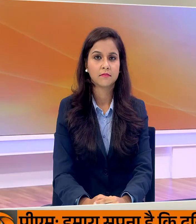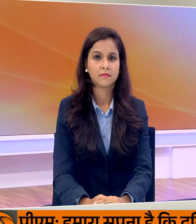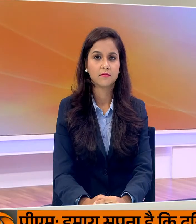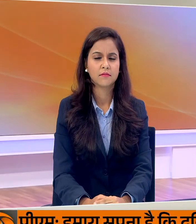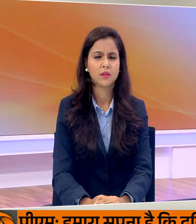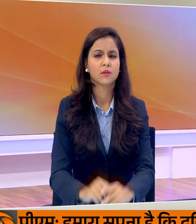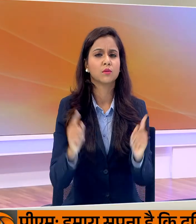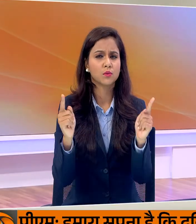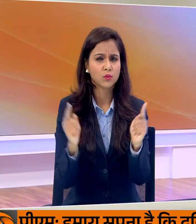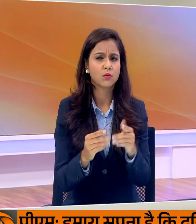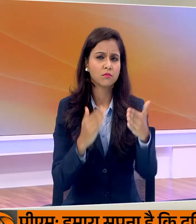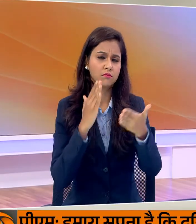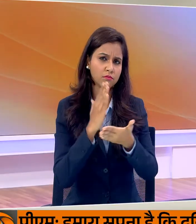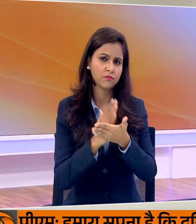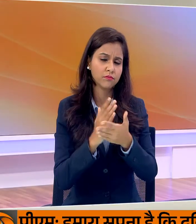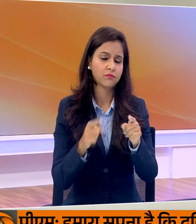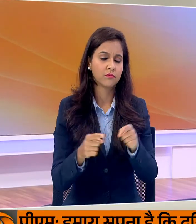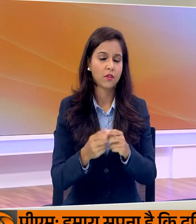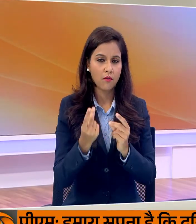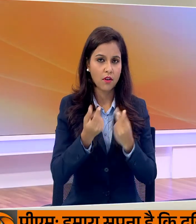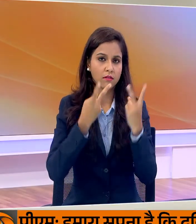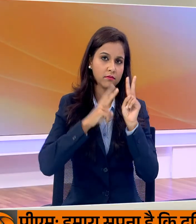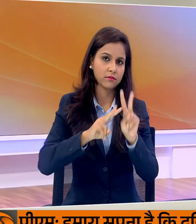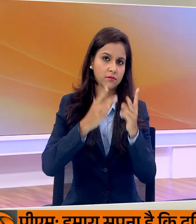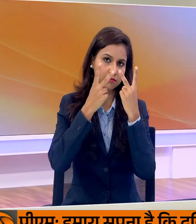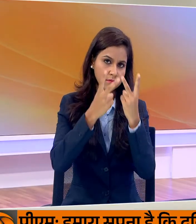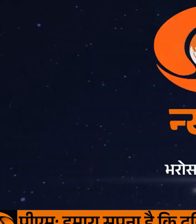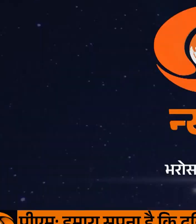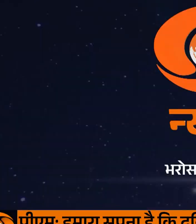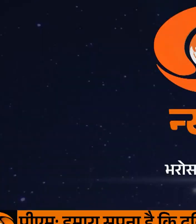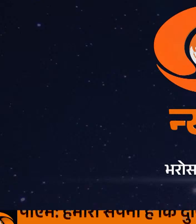वक्त है एक छोटे से ब्रेक का, जल्द हाजिर होते हैं।